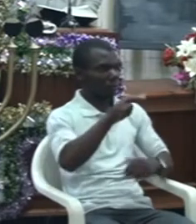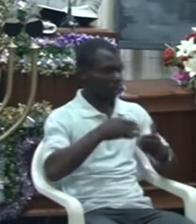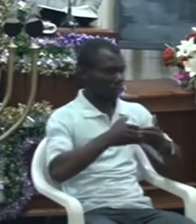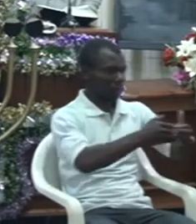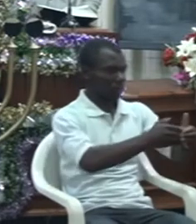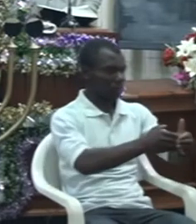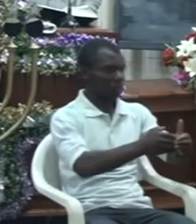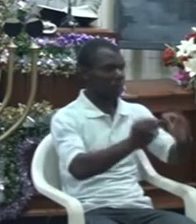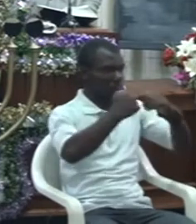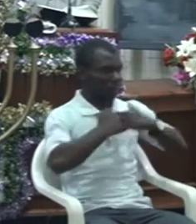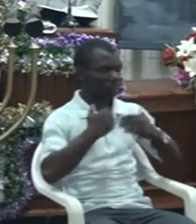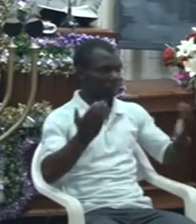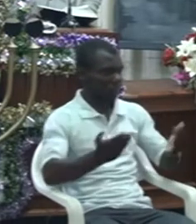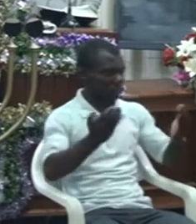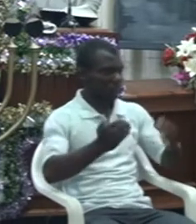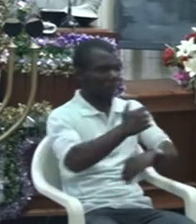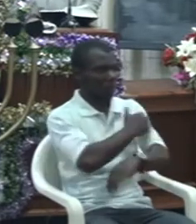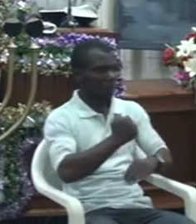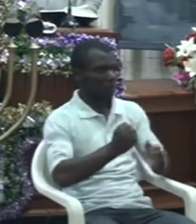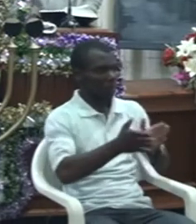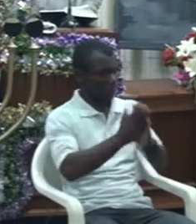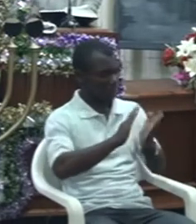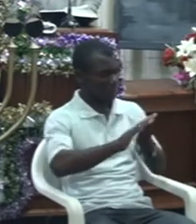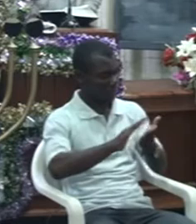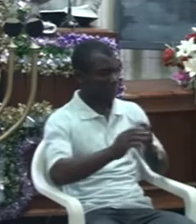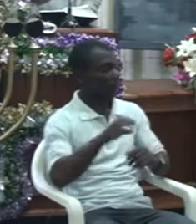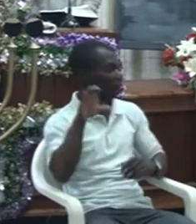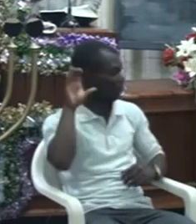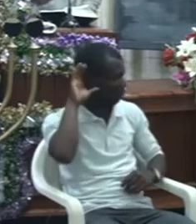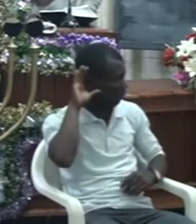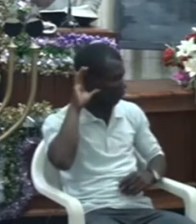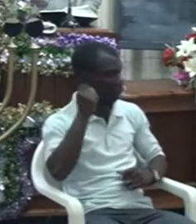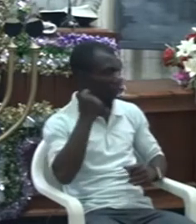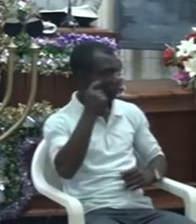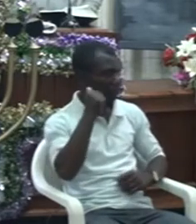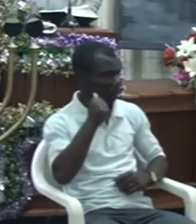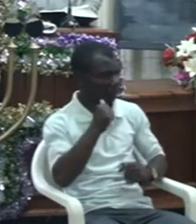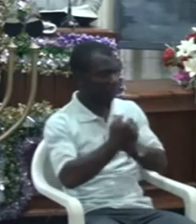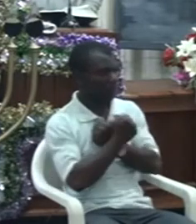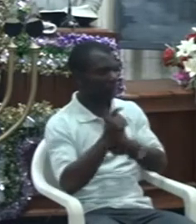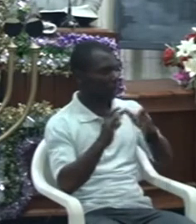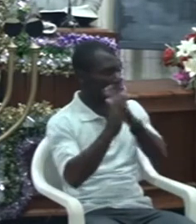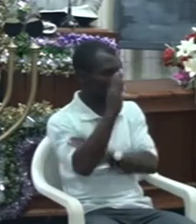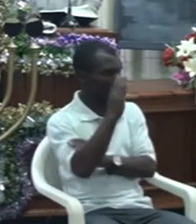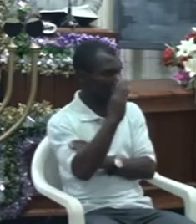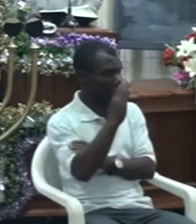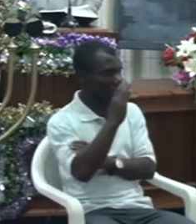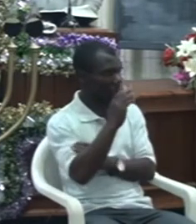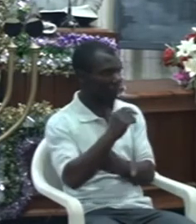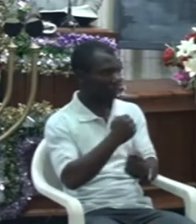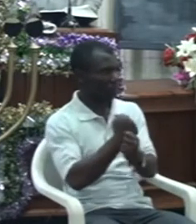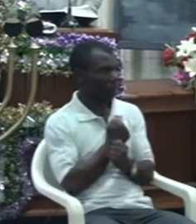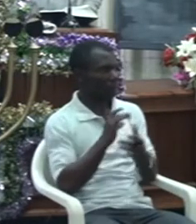Amen. Uwe na bidii ukatubu. Sikia upendo wa Mungu. Écoutez l'amour de Dieu. Upendo wa